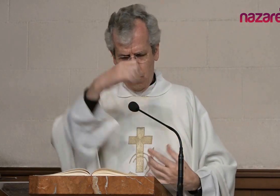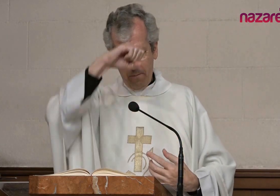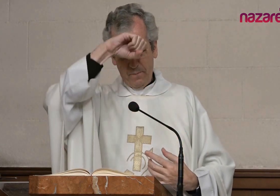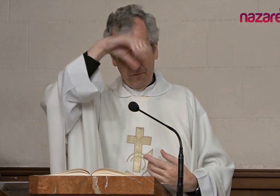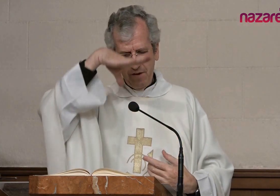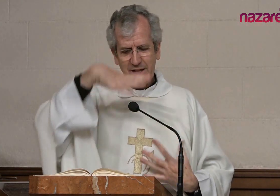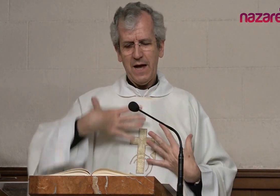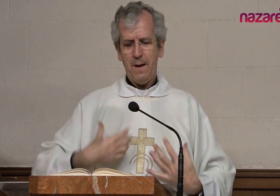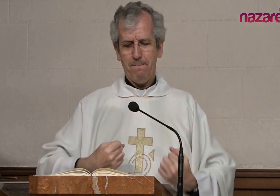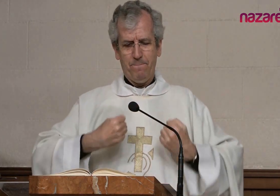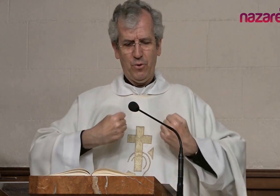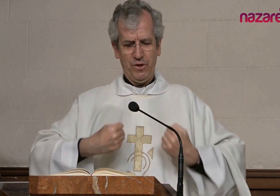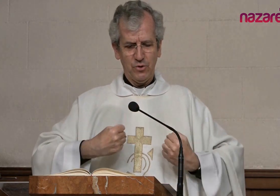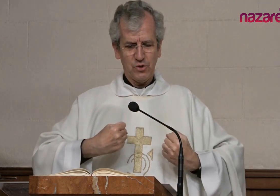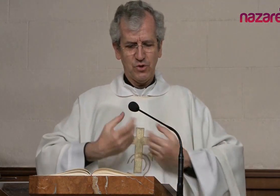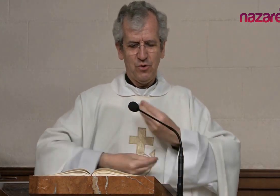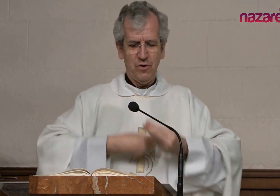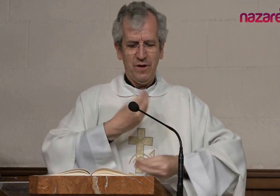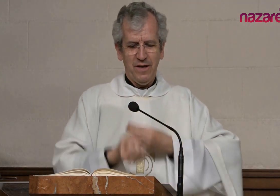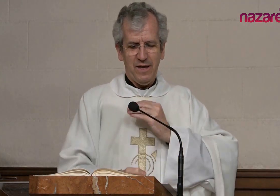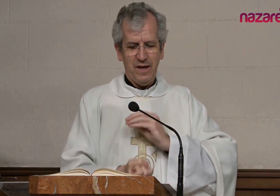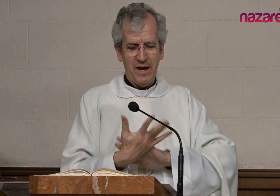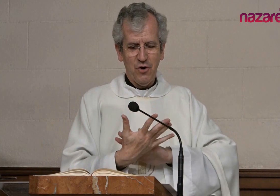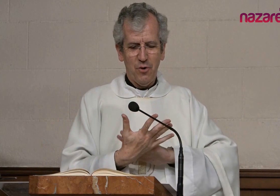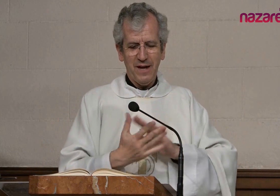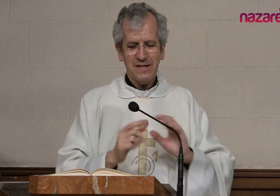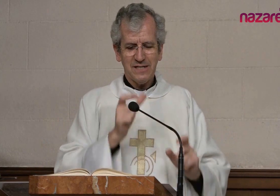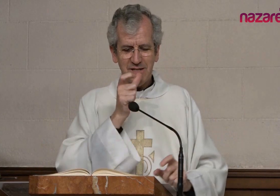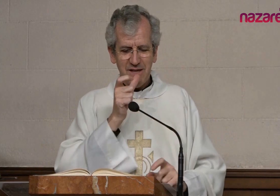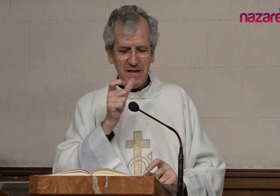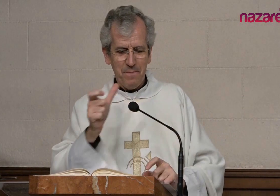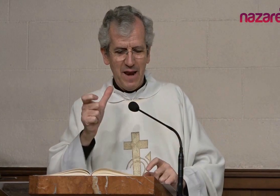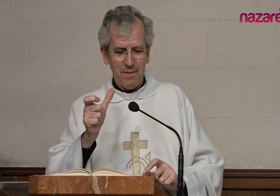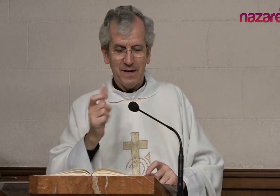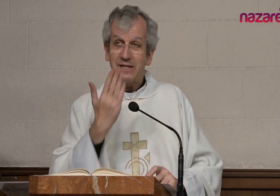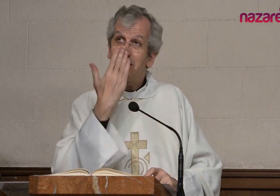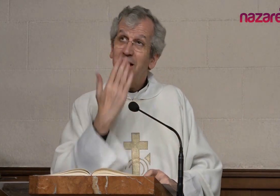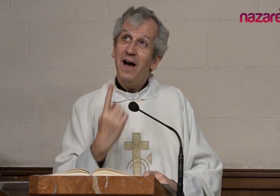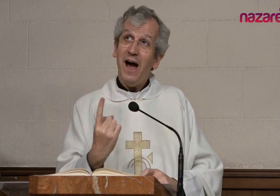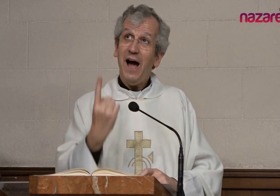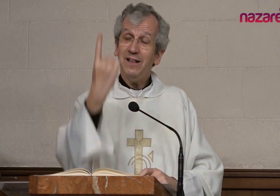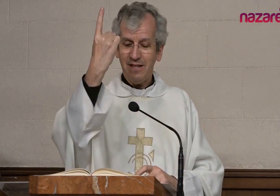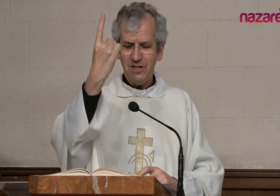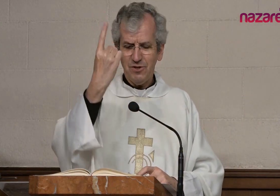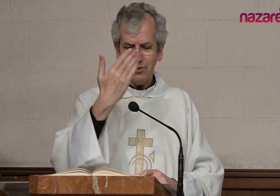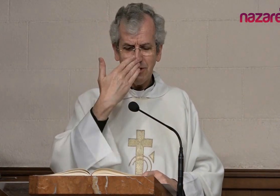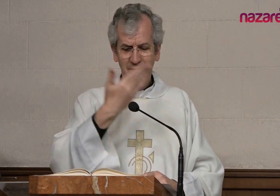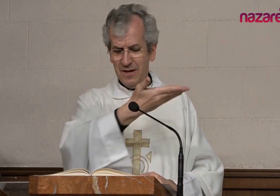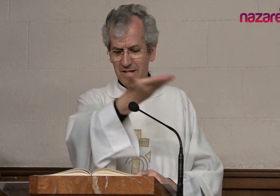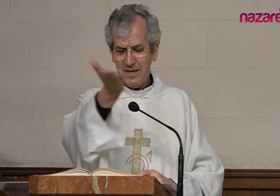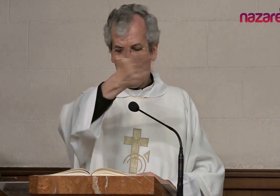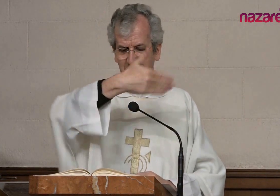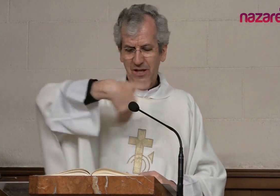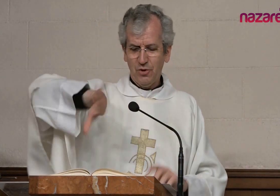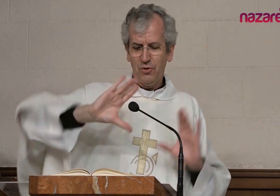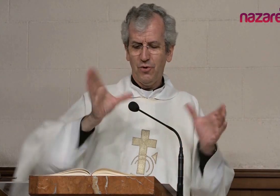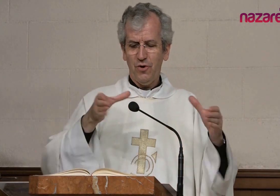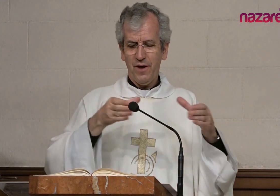un profeta poderoso en obras y palabras, ante Dios y ante todo